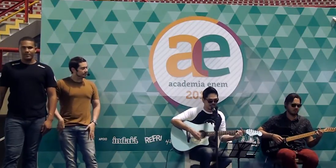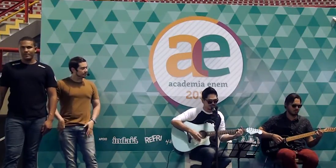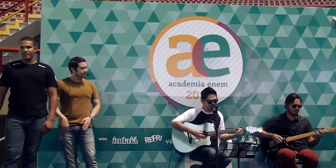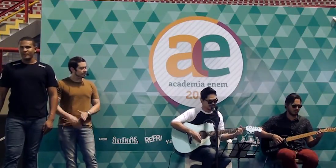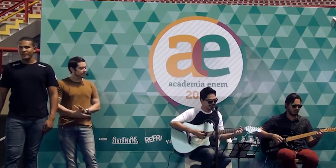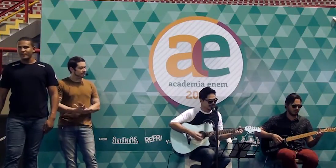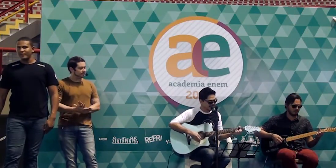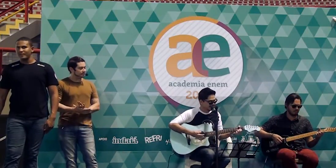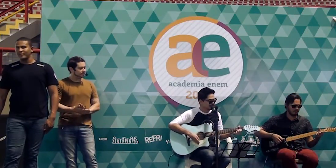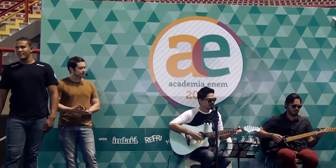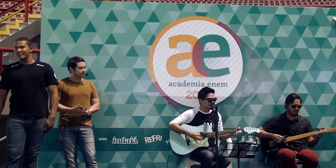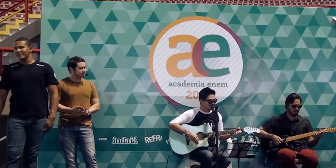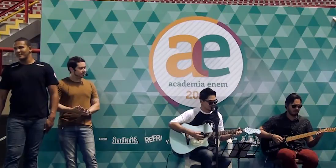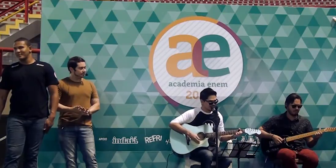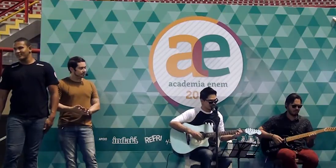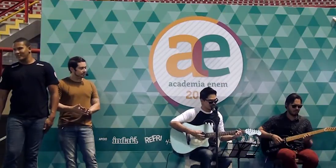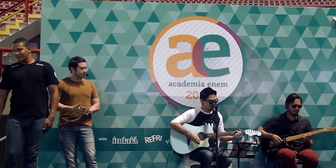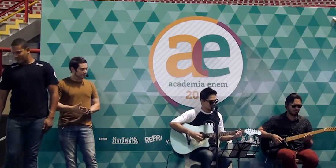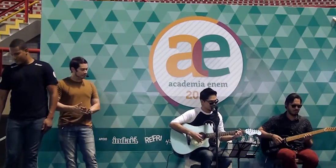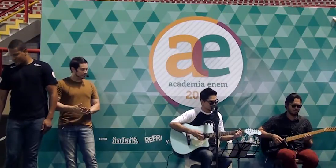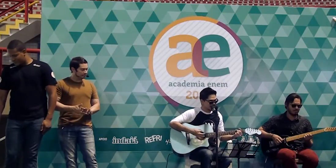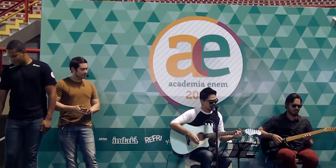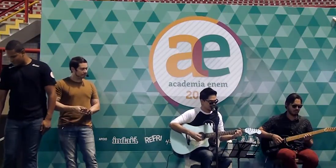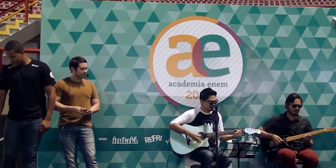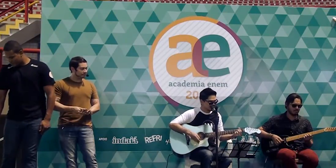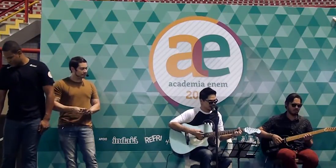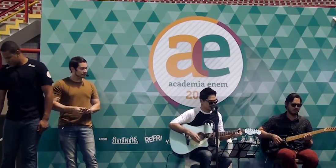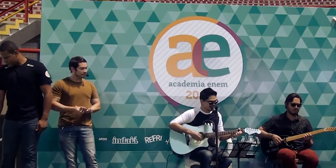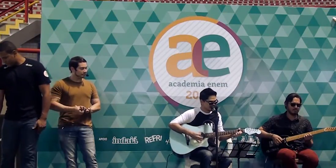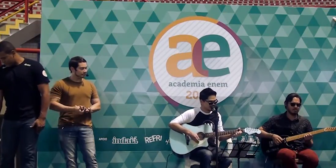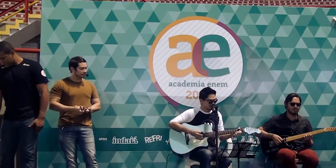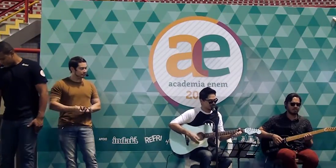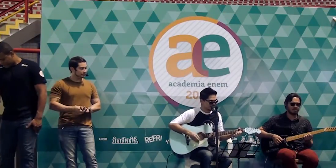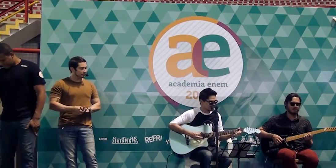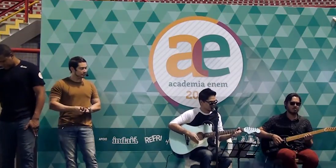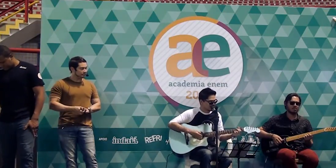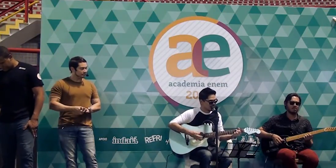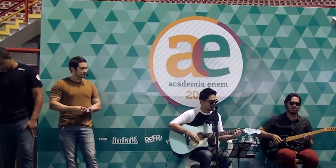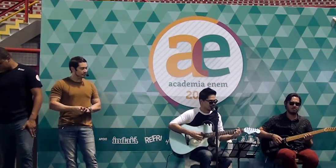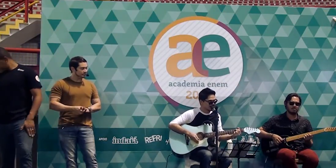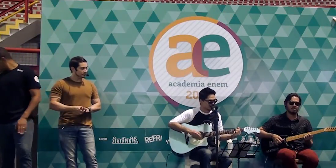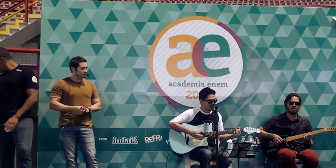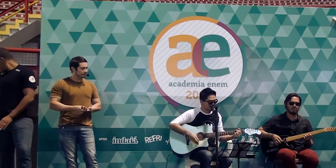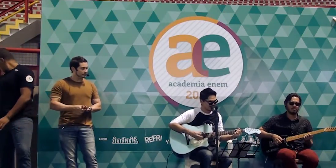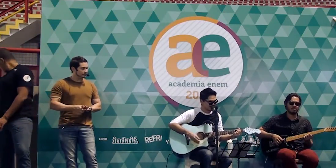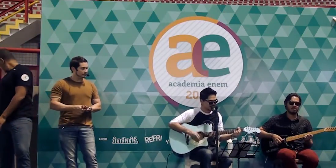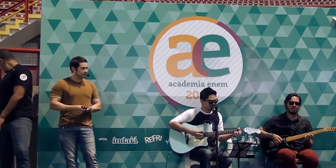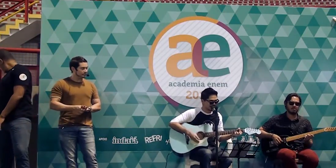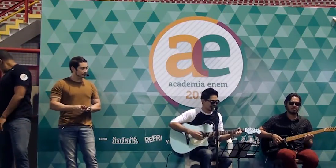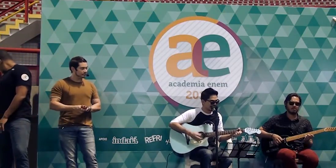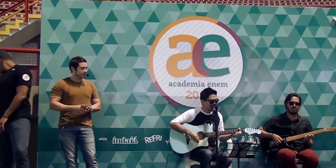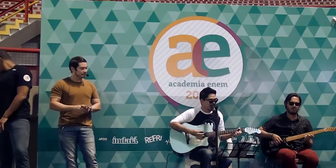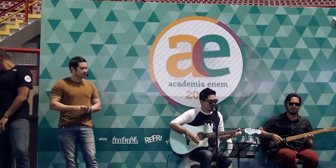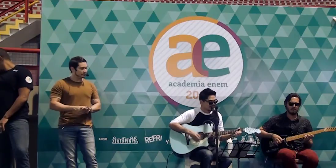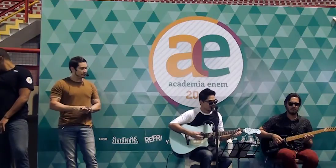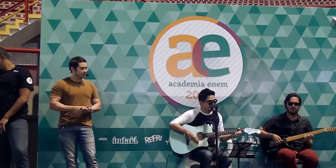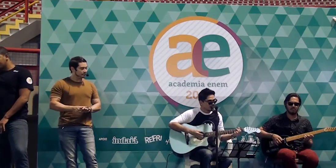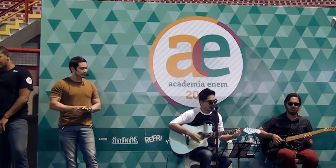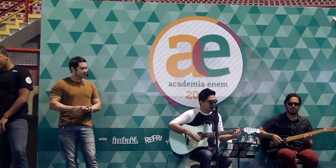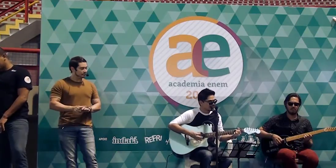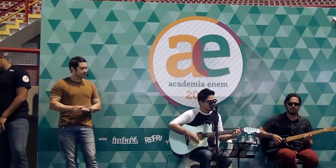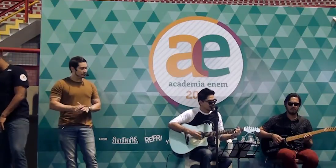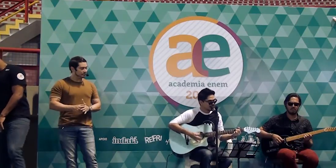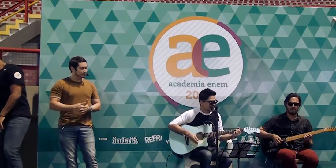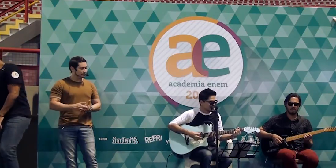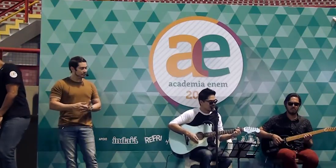e ele não foi trabalhar. Se embebedou e no meio da bebedeira descobriu que tinha outro trabalhando nesse lugar. Falou